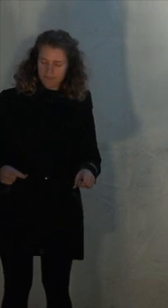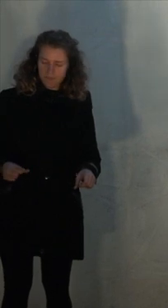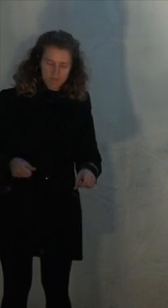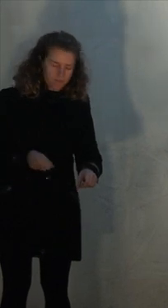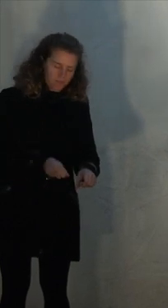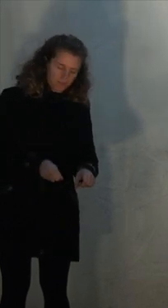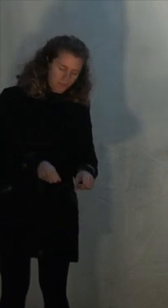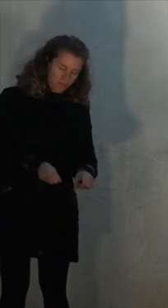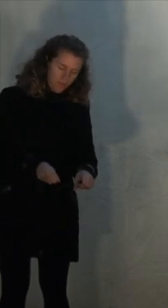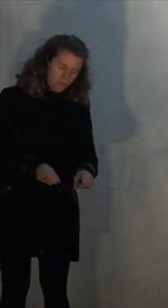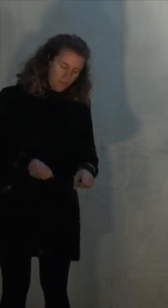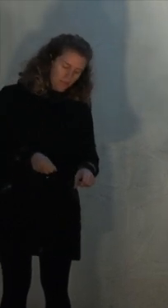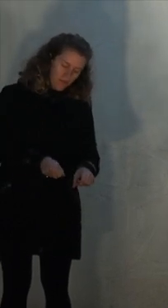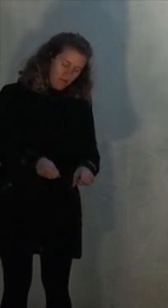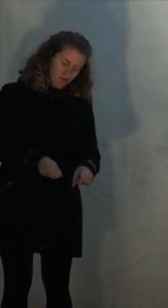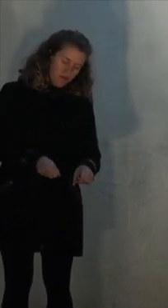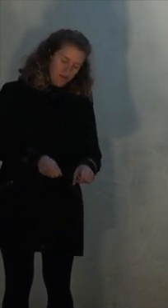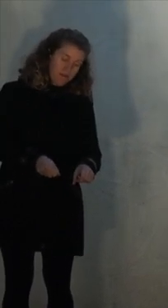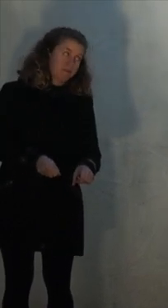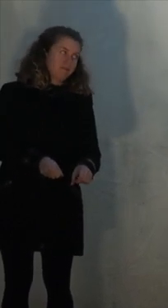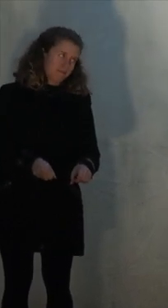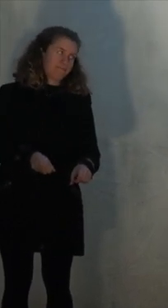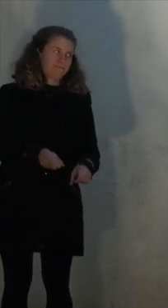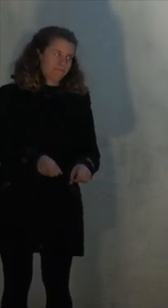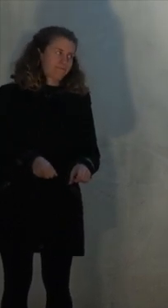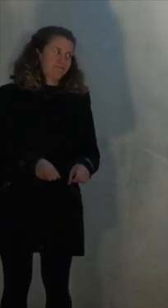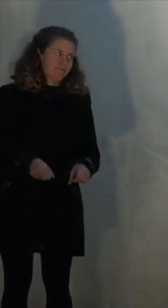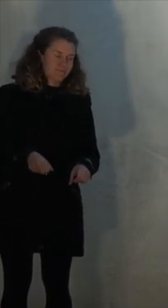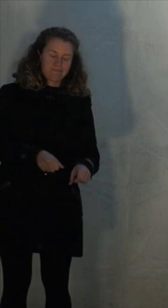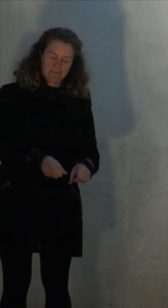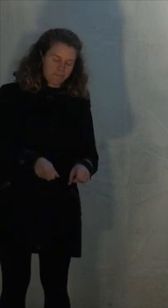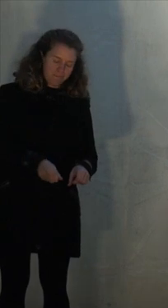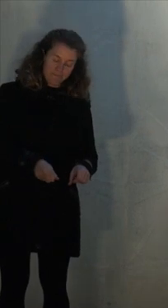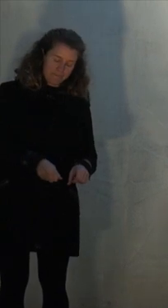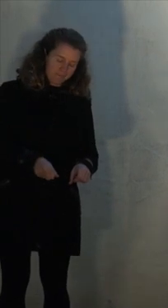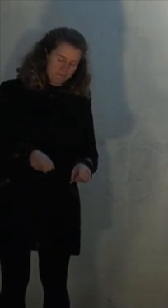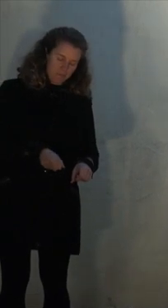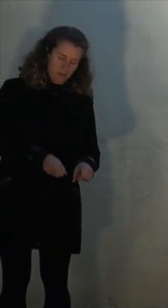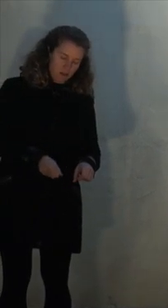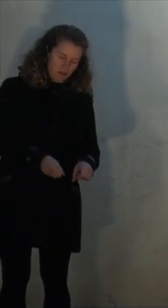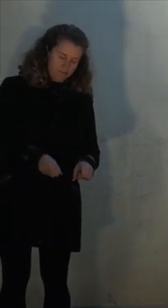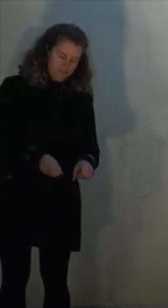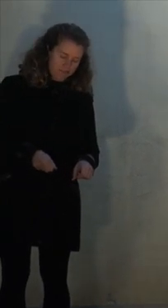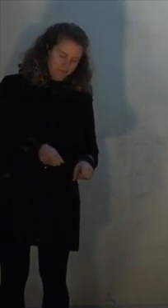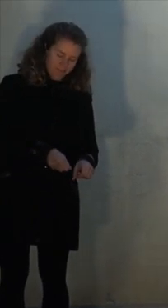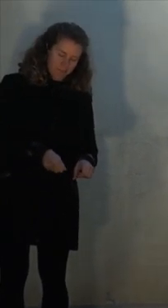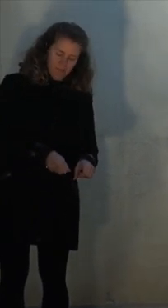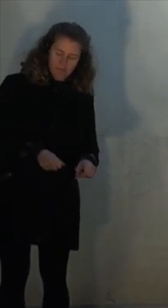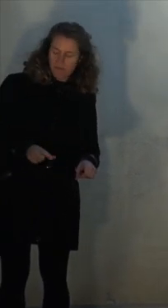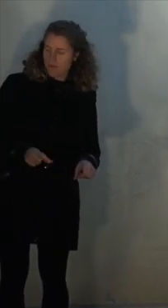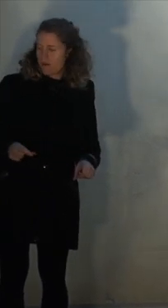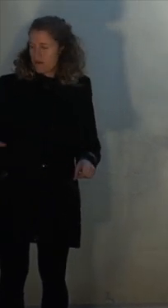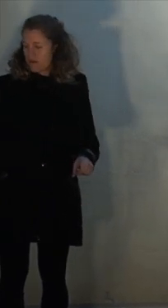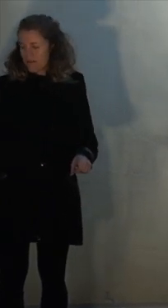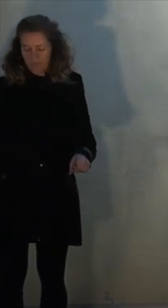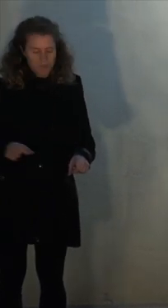cosas. Cristina tenía una magnífica disposición para aprender en otros momentos. Ya, ya,